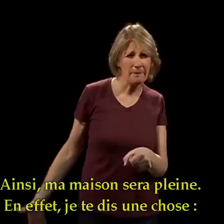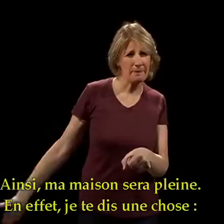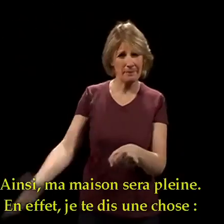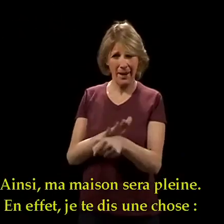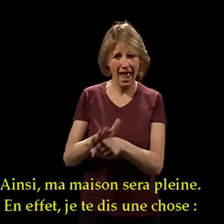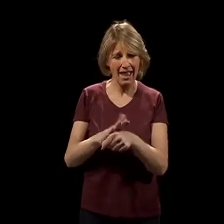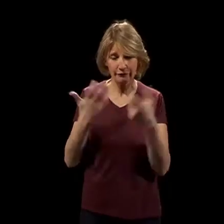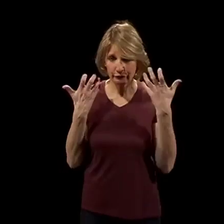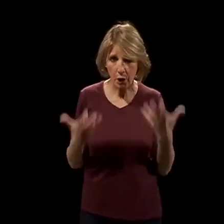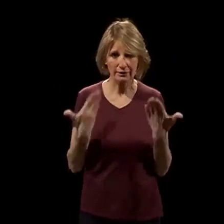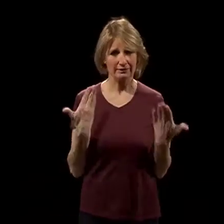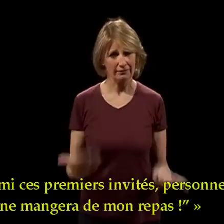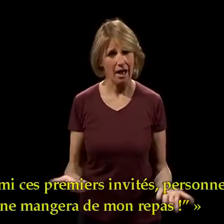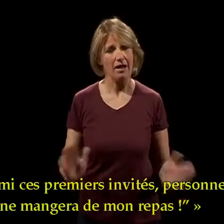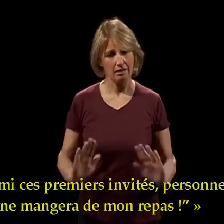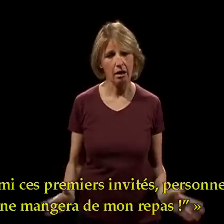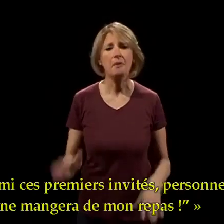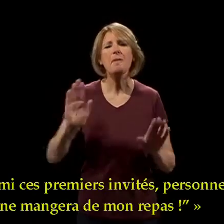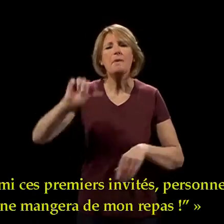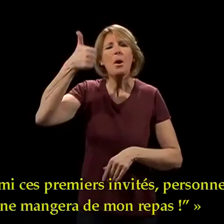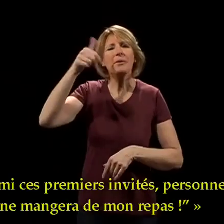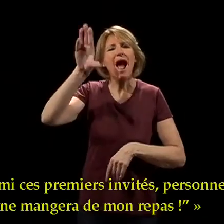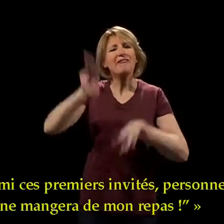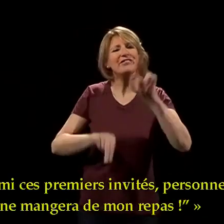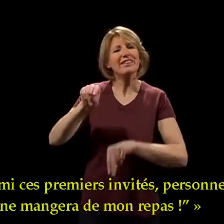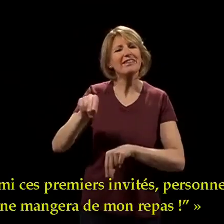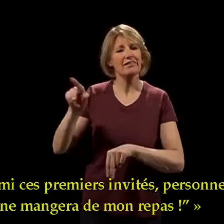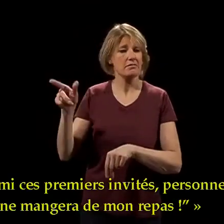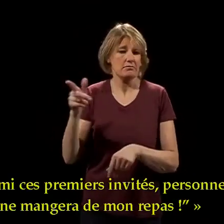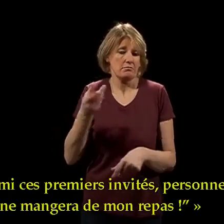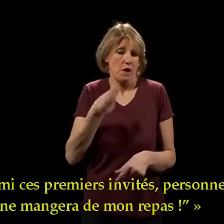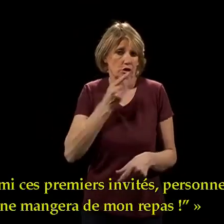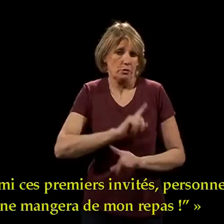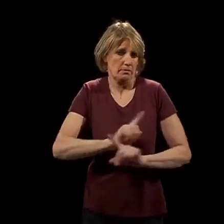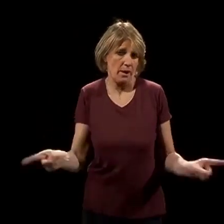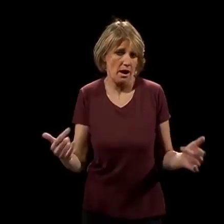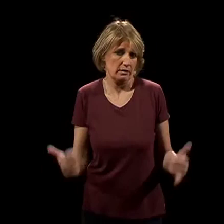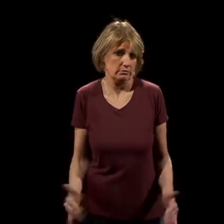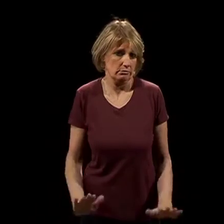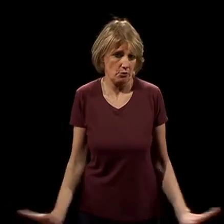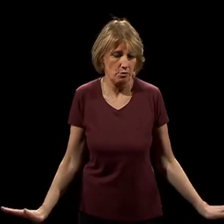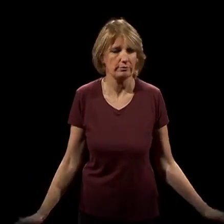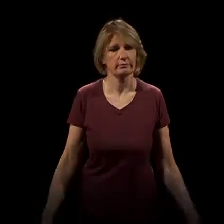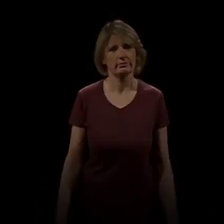ma maison sera pleine. En effet, je te dis une chose, parmi ces premiers invités, personne ne mangera de mon repas.